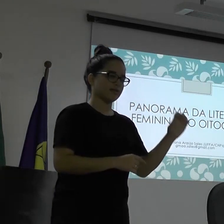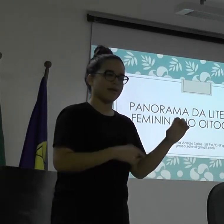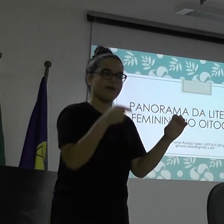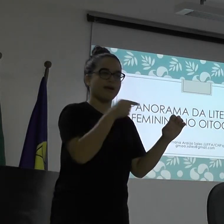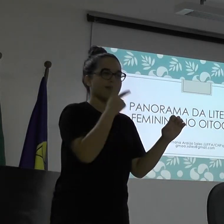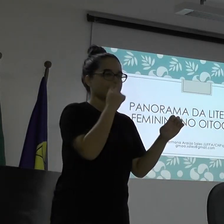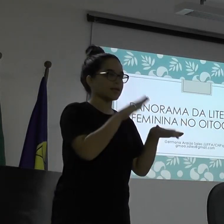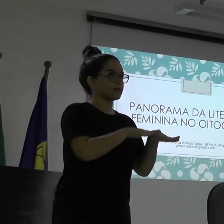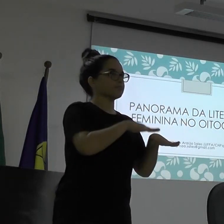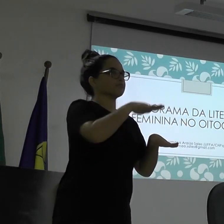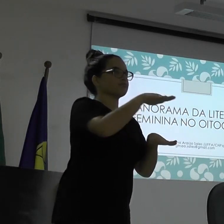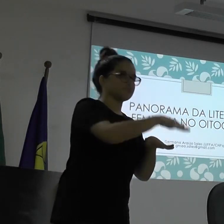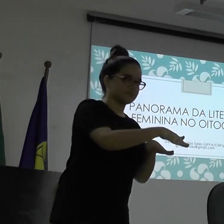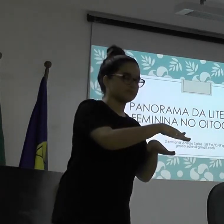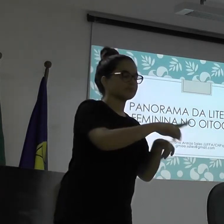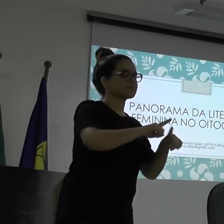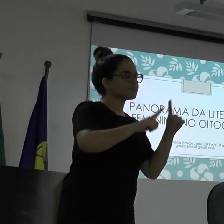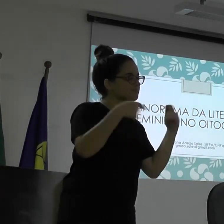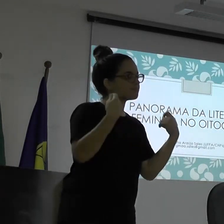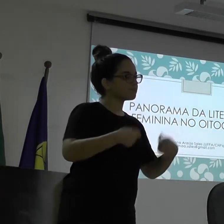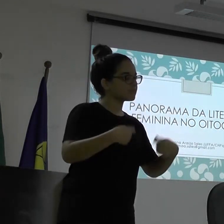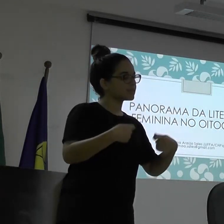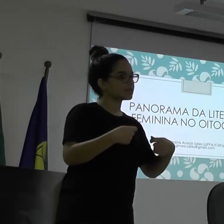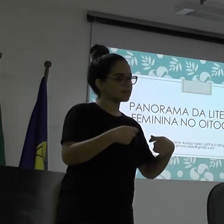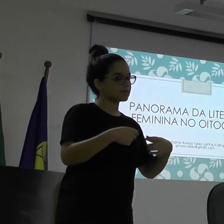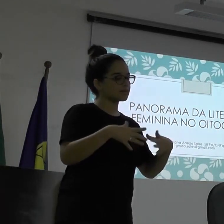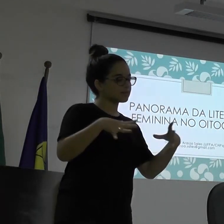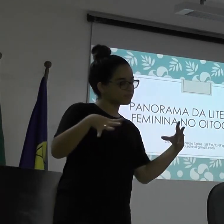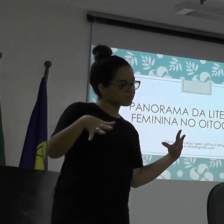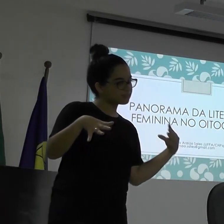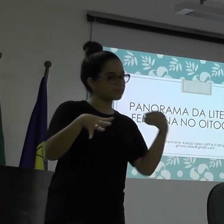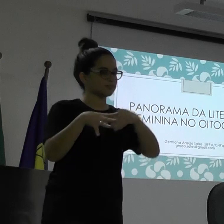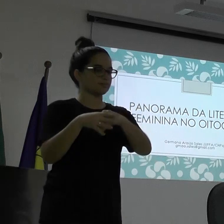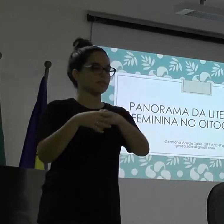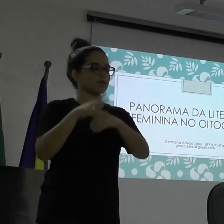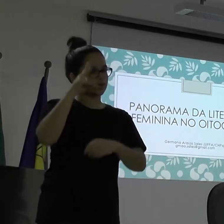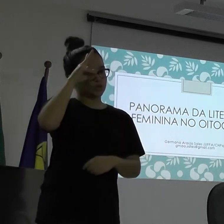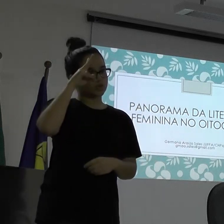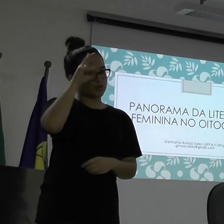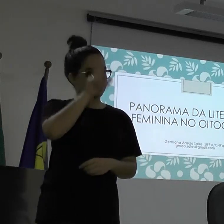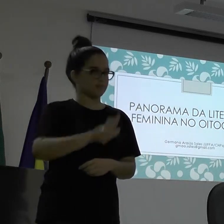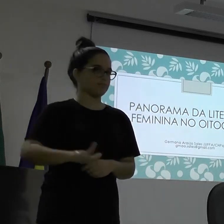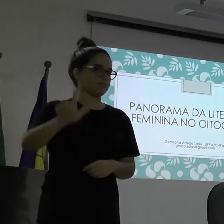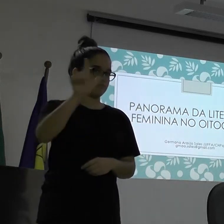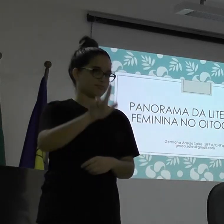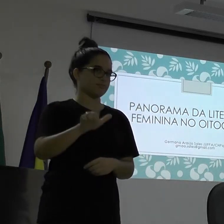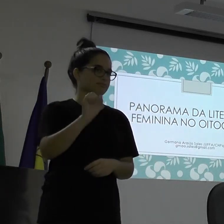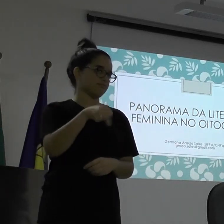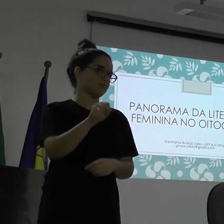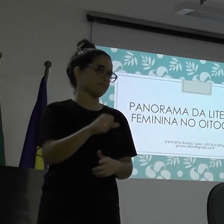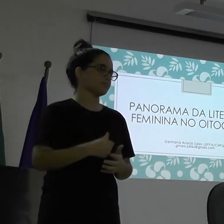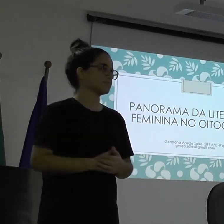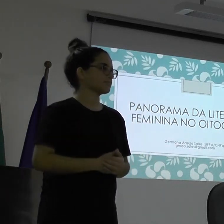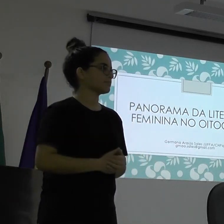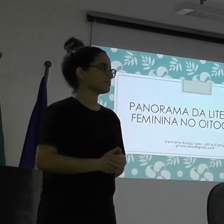na recuperação, mas acho que temos que incluí-las dentro da história literária.